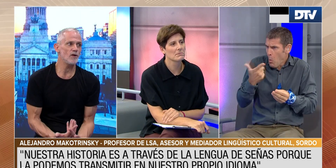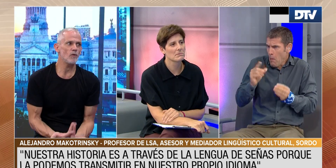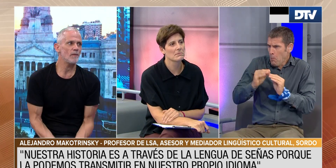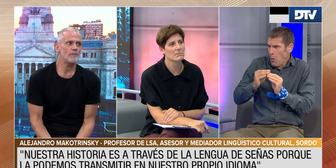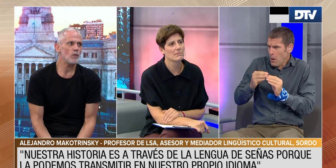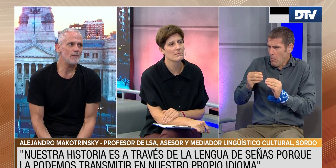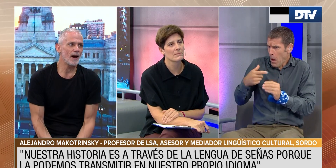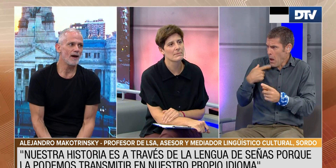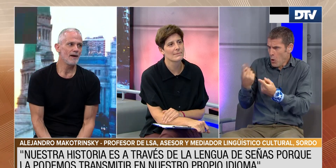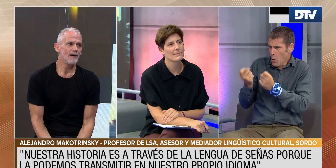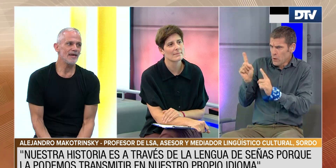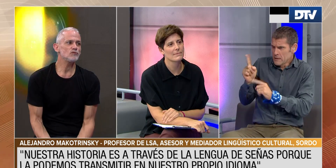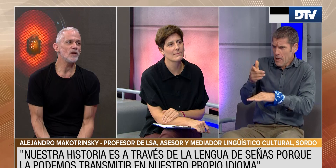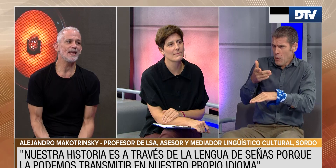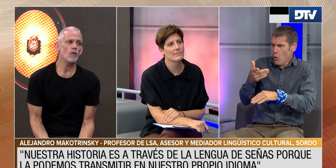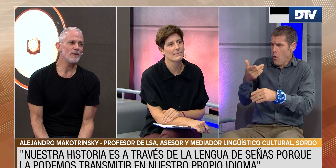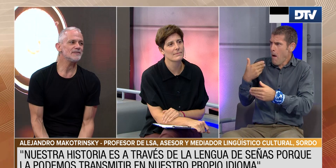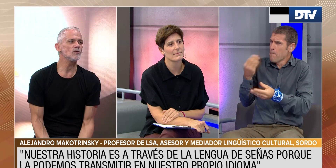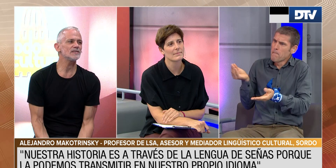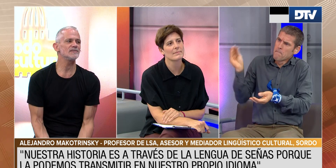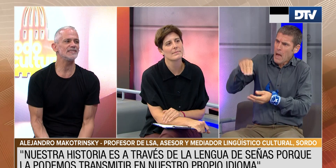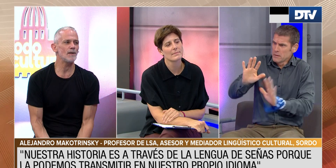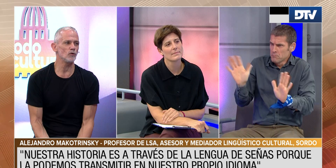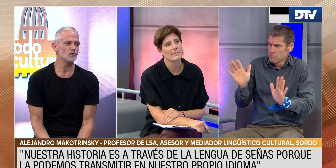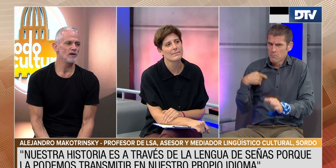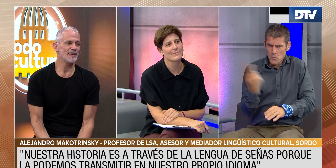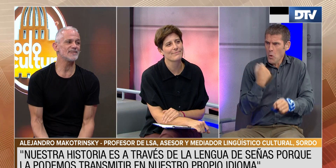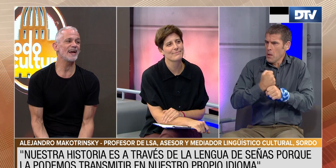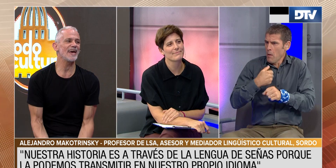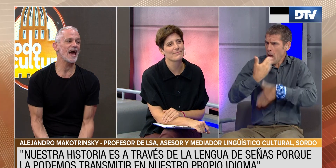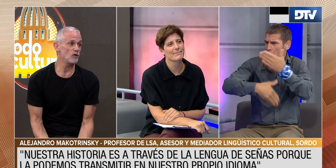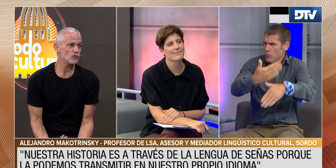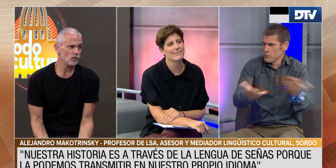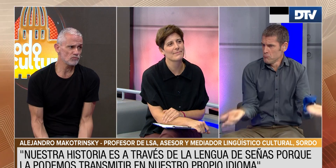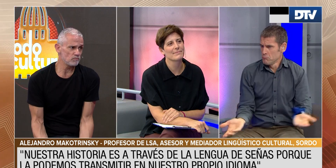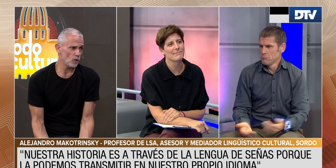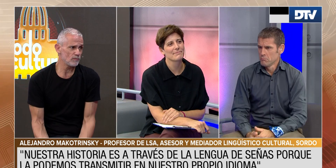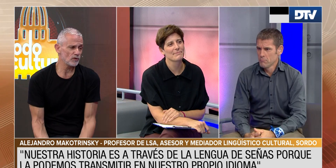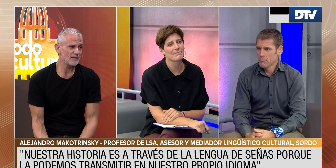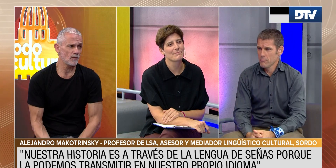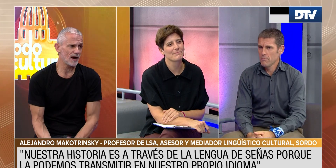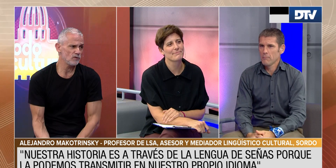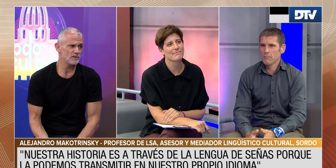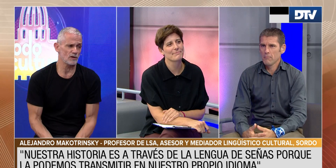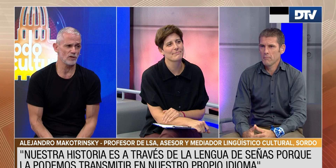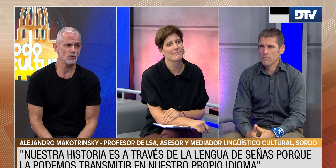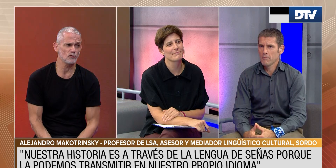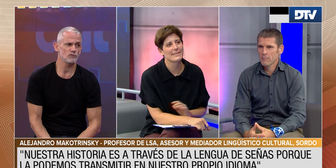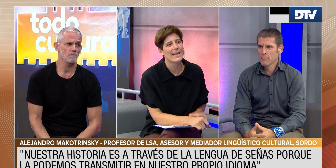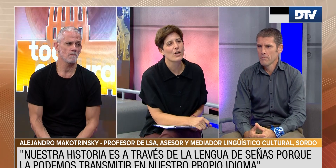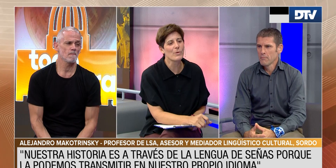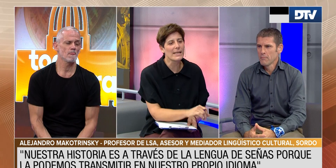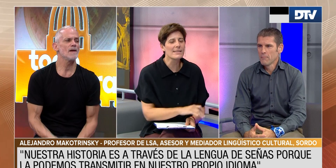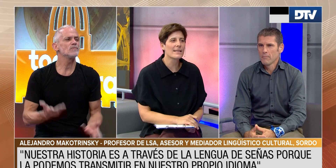cultura, no va a haber problema. Es una lengua más y no necesitamos que se agregue algo. Nosotros podemos seguir trabajando y